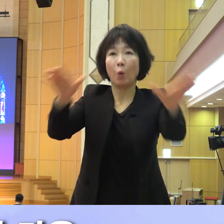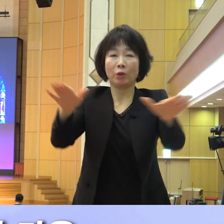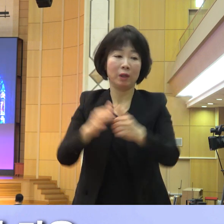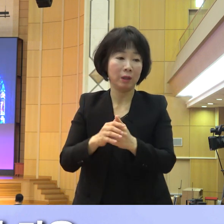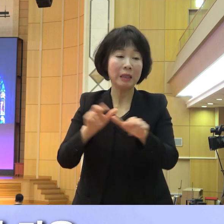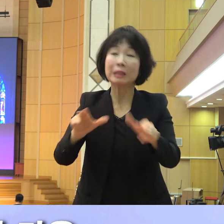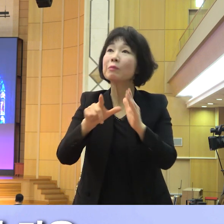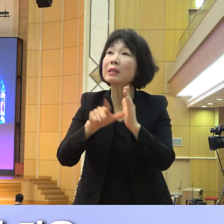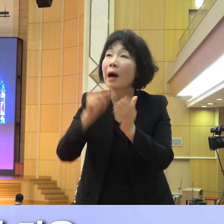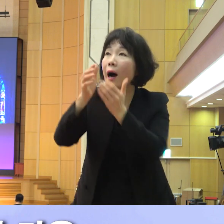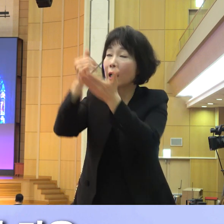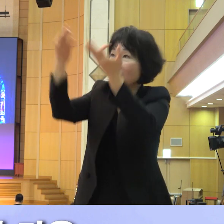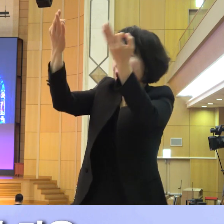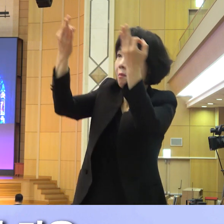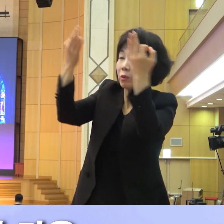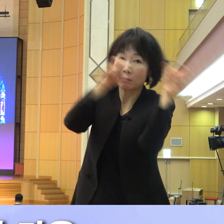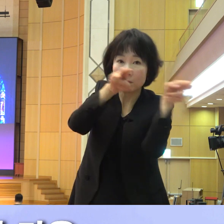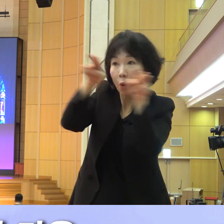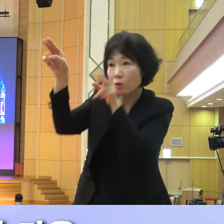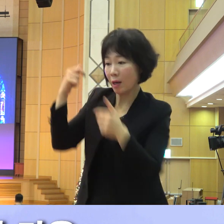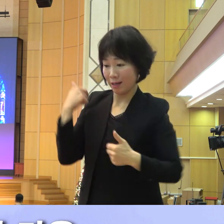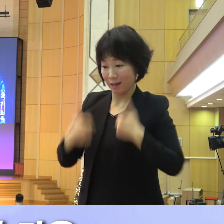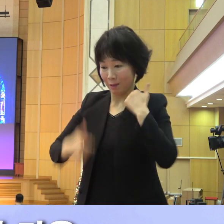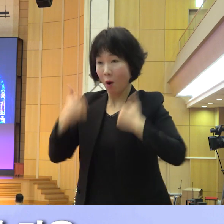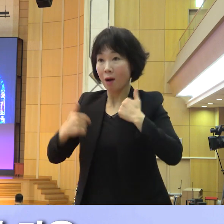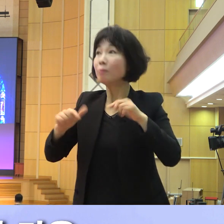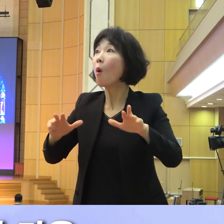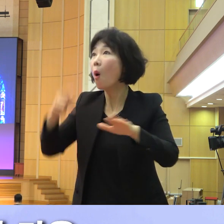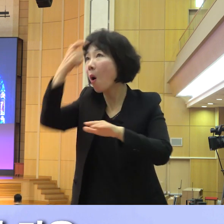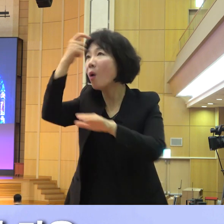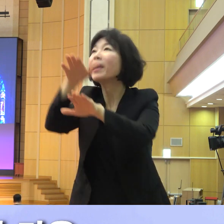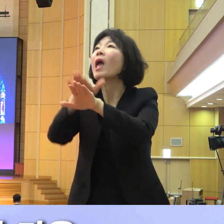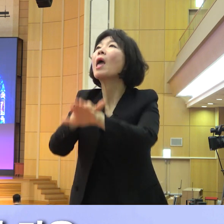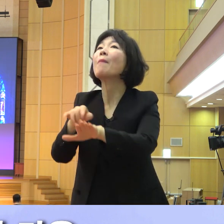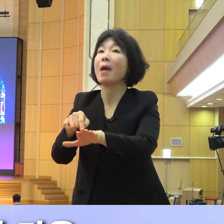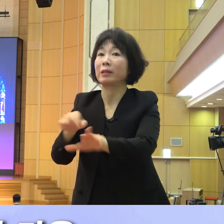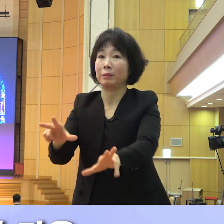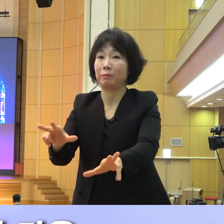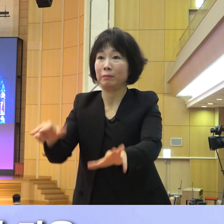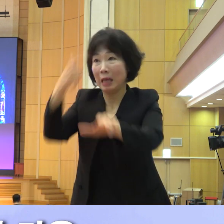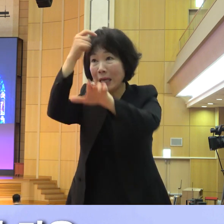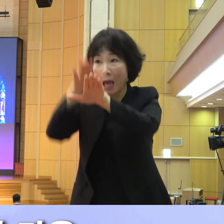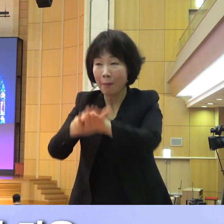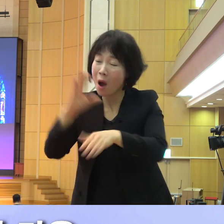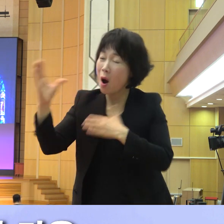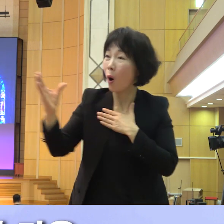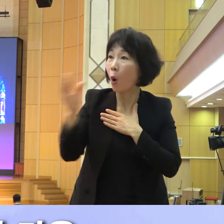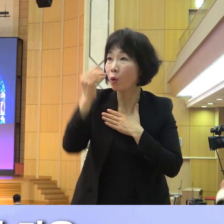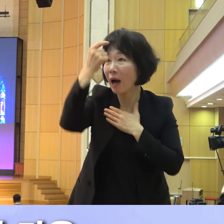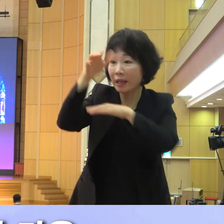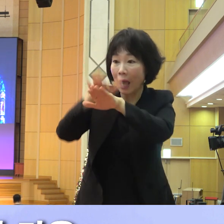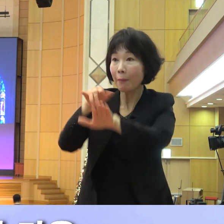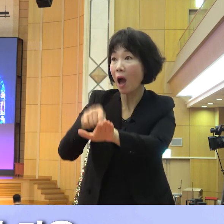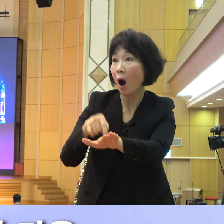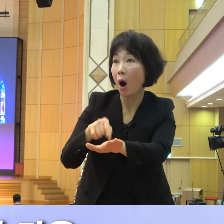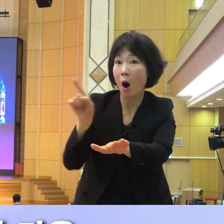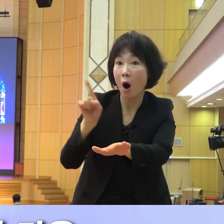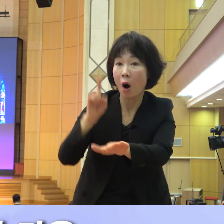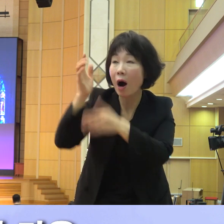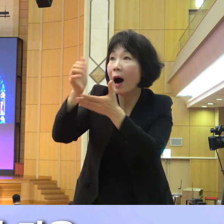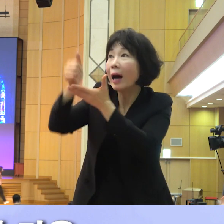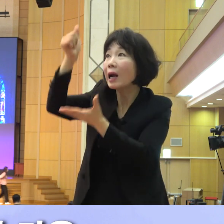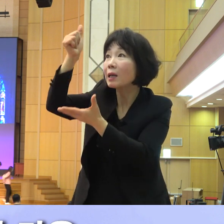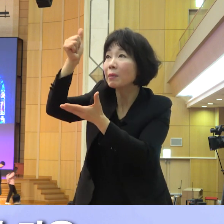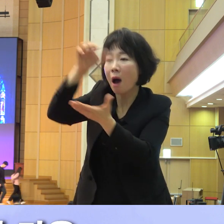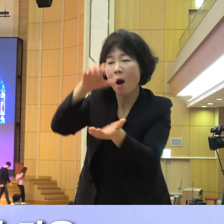주님이 기뻐하시는 예배입니다. 오늘 드리는 이 거룩한 예배는